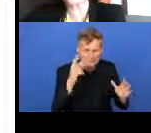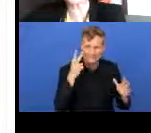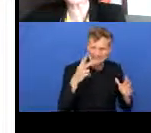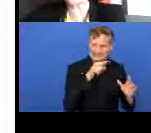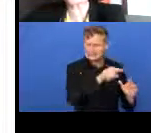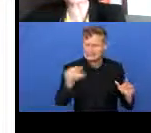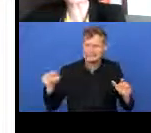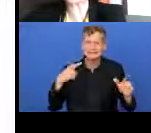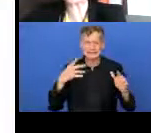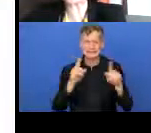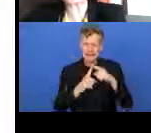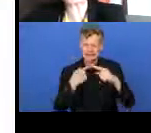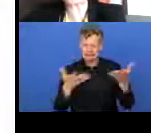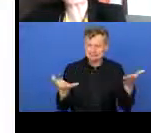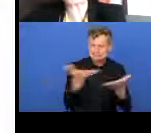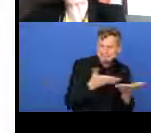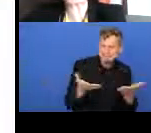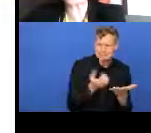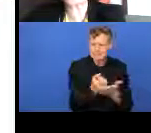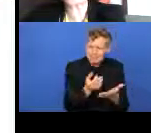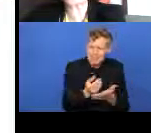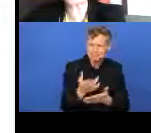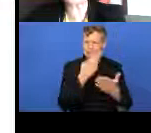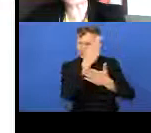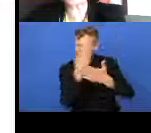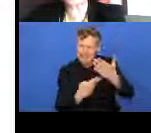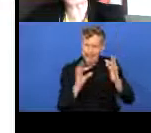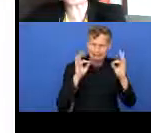échanger les informations et élaborer des programmes.